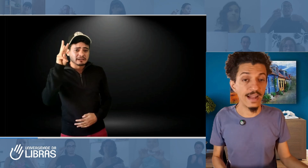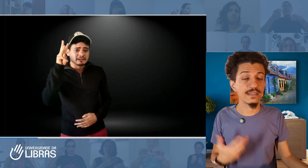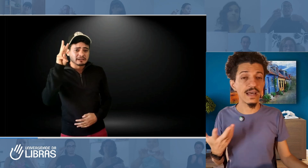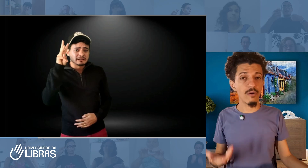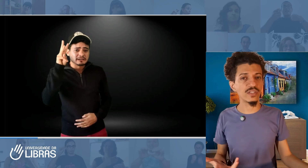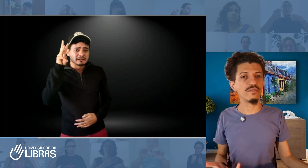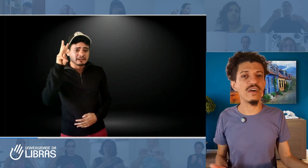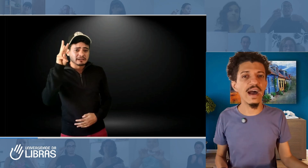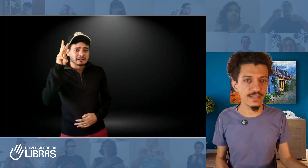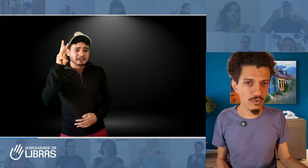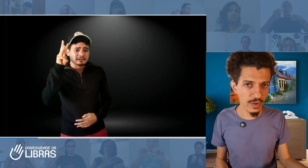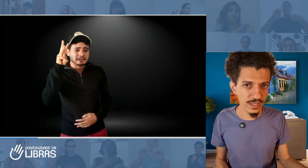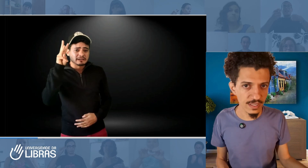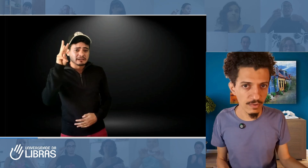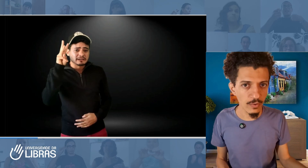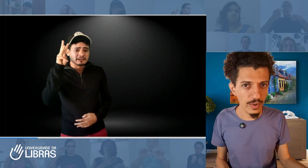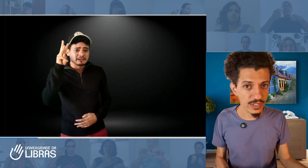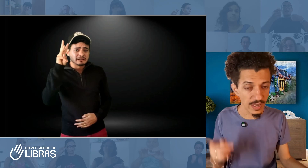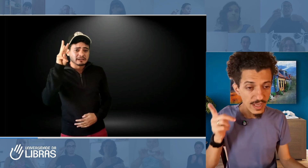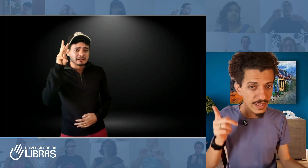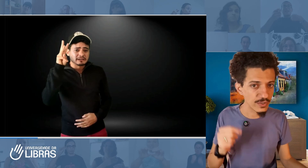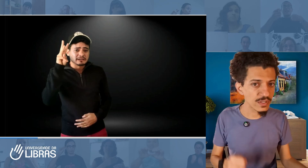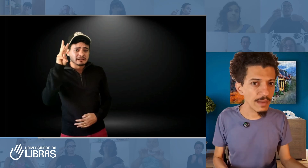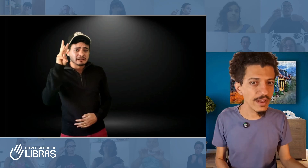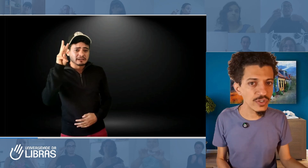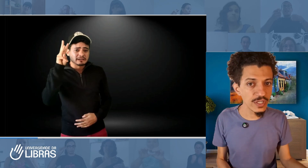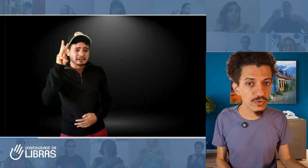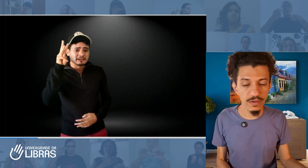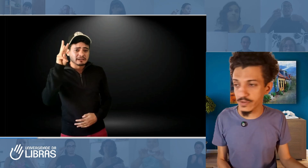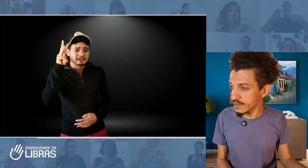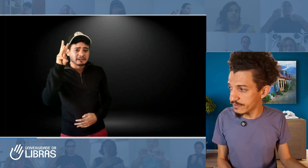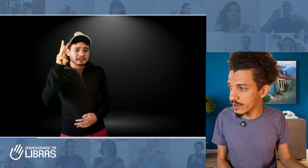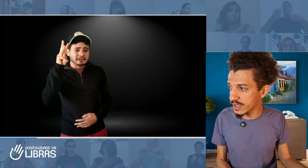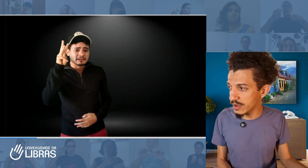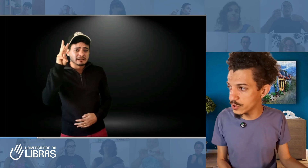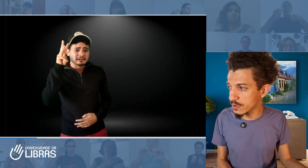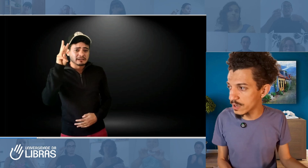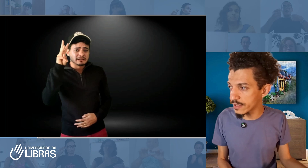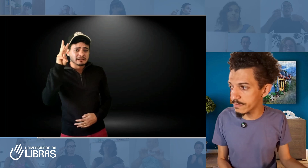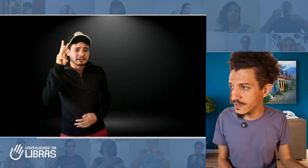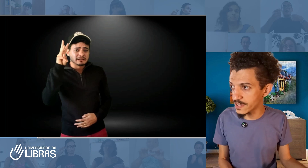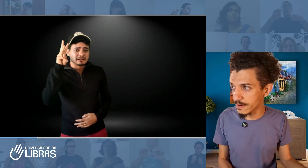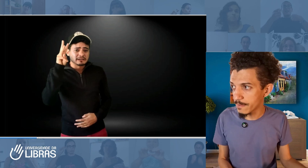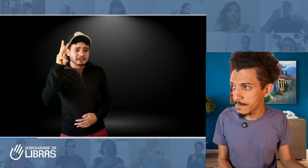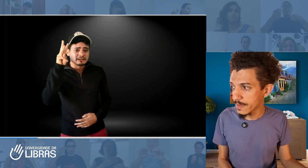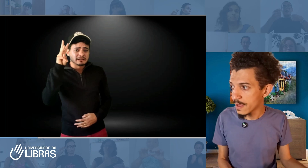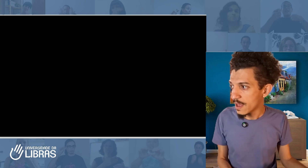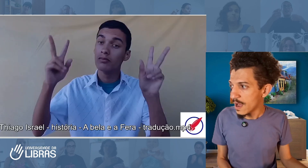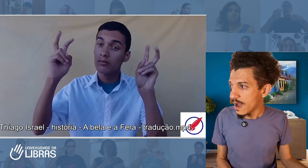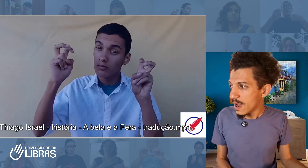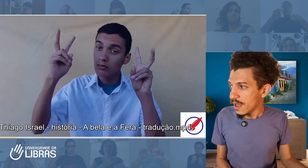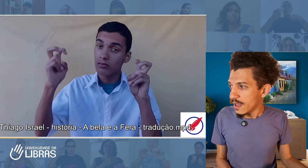É necessário ativar essa cognição linguística, e é justamente isso que você viu aqui o John Clayton fazendo.